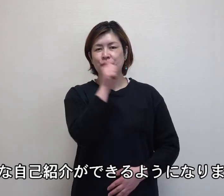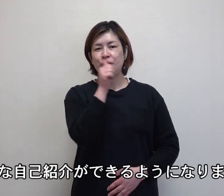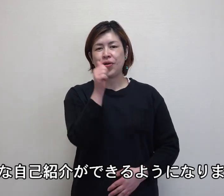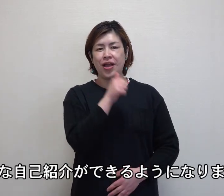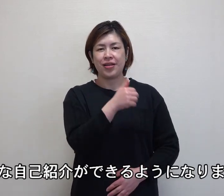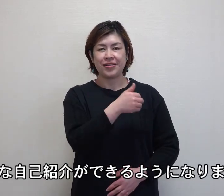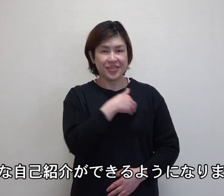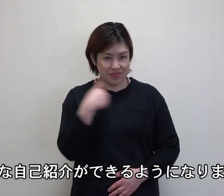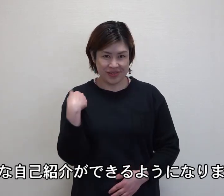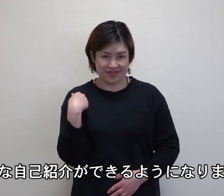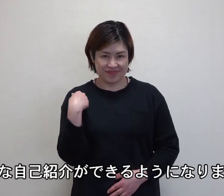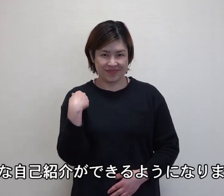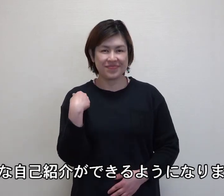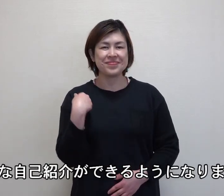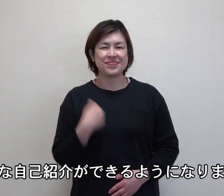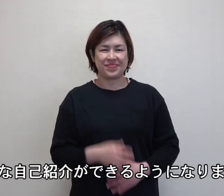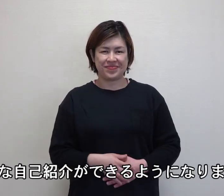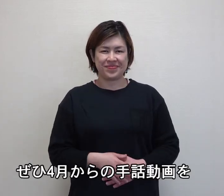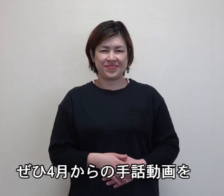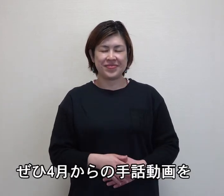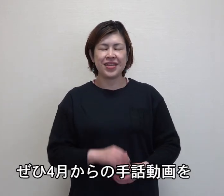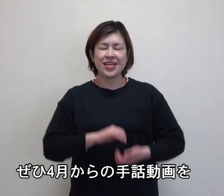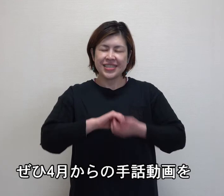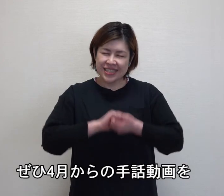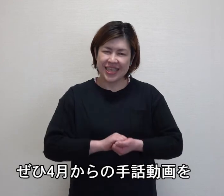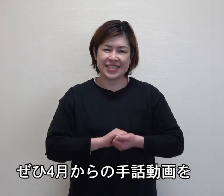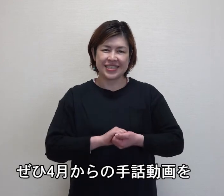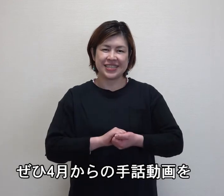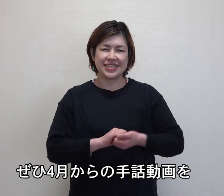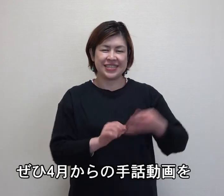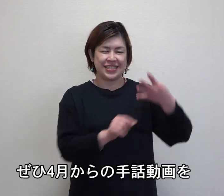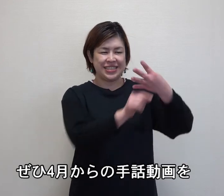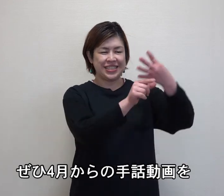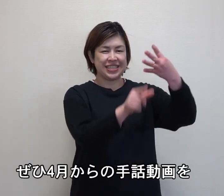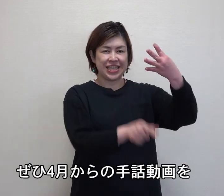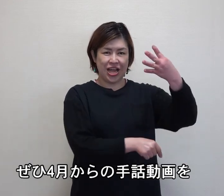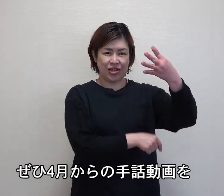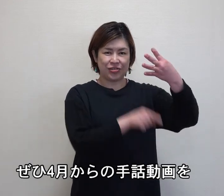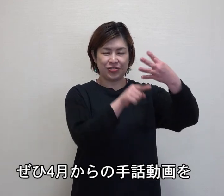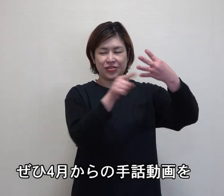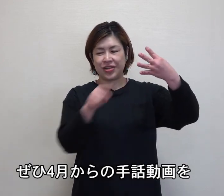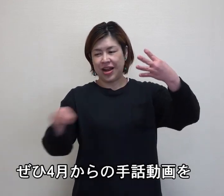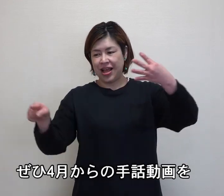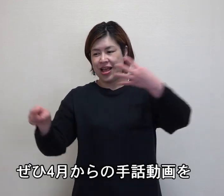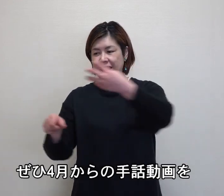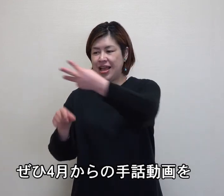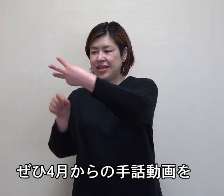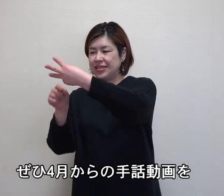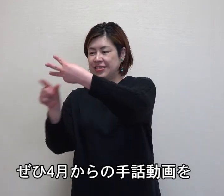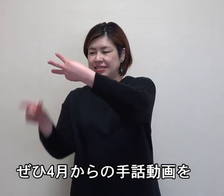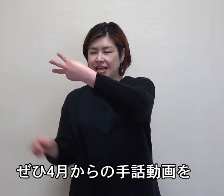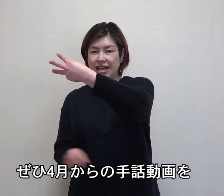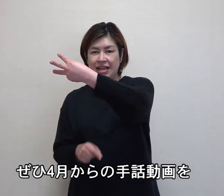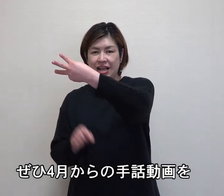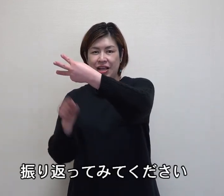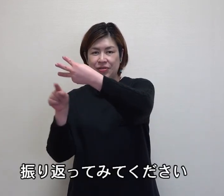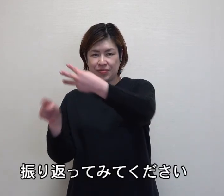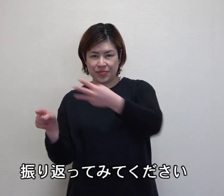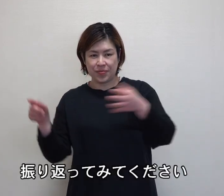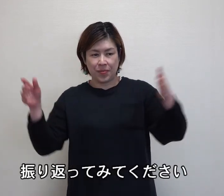介ができるようになります。ぜひ4月からの手話動画を振り